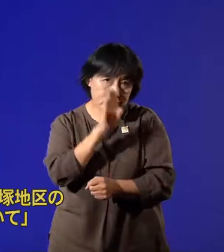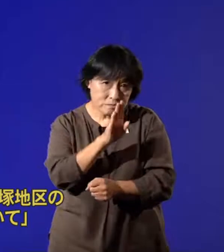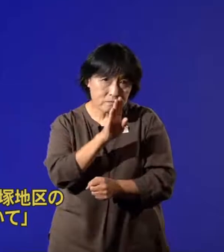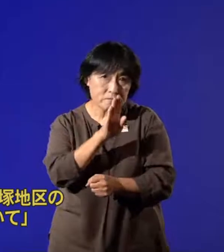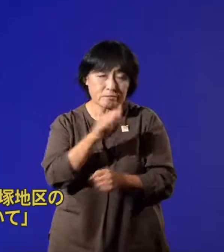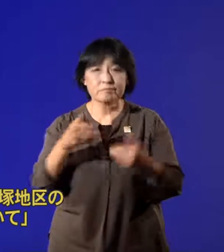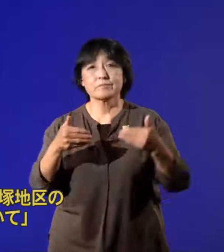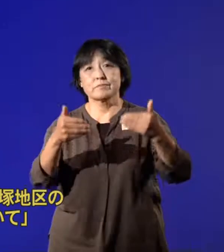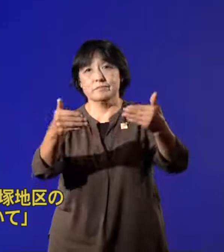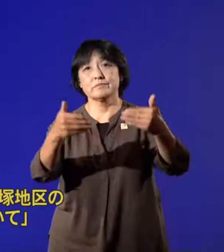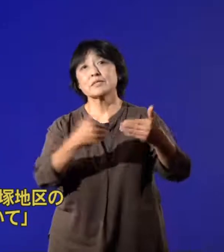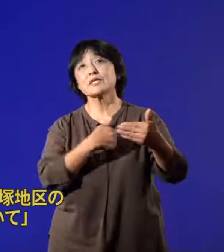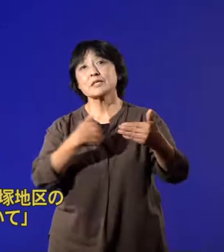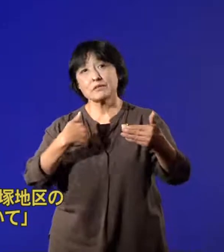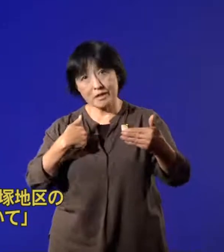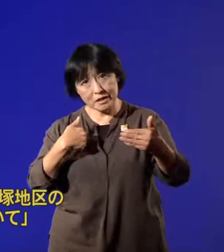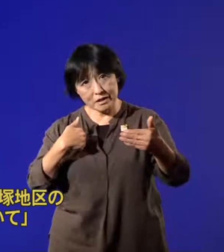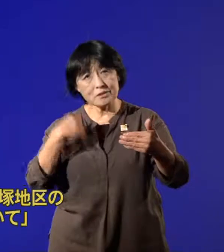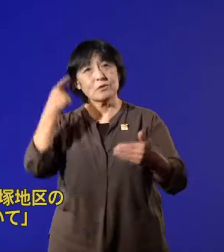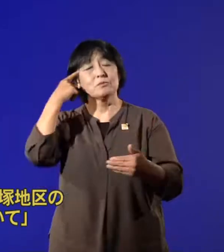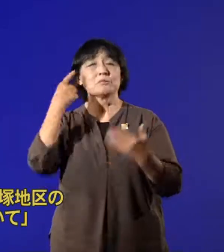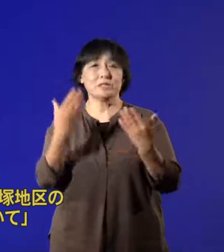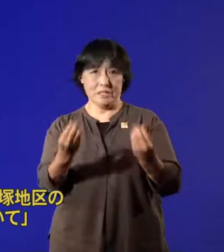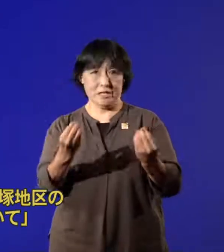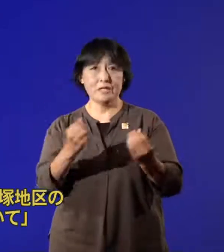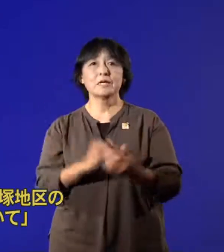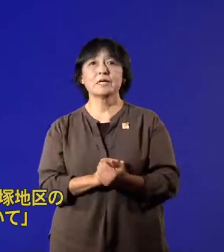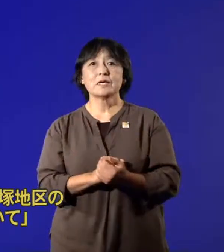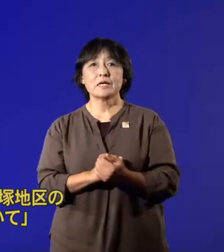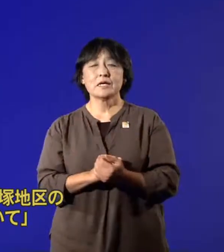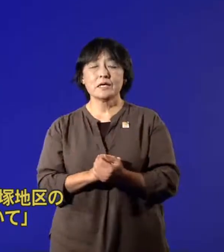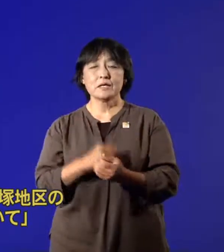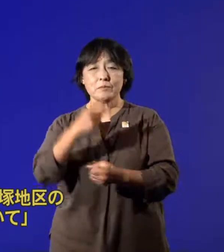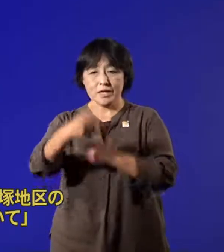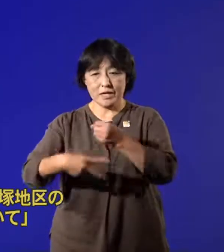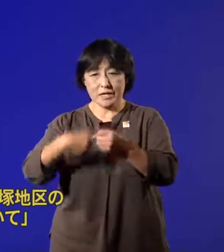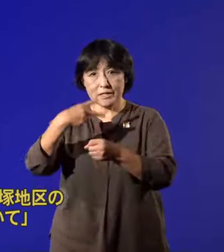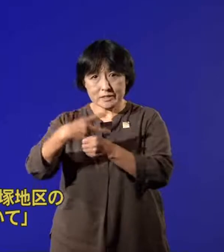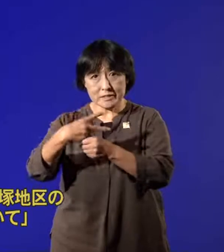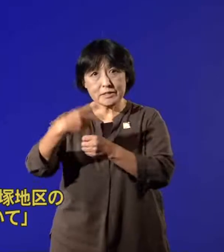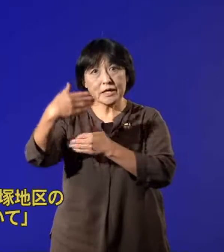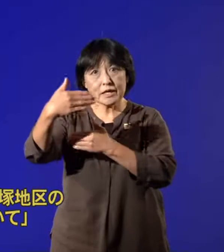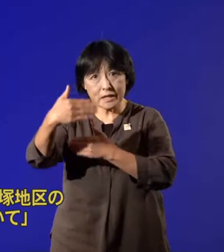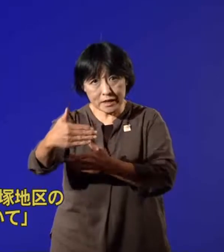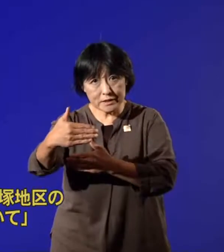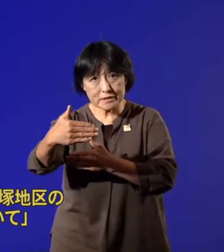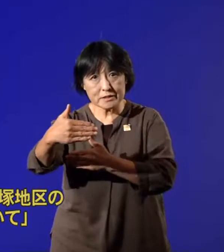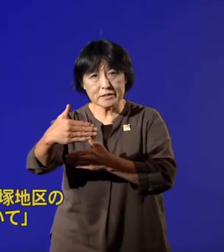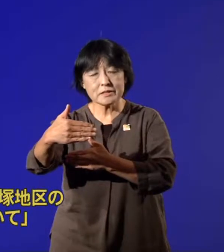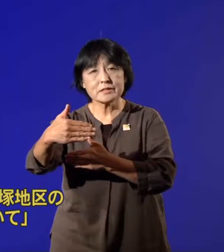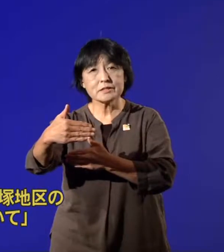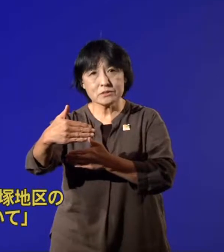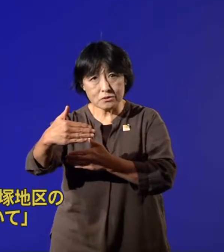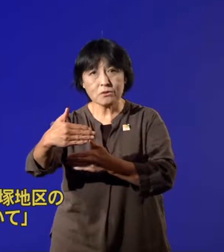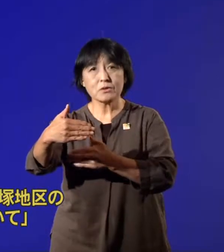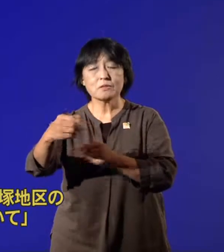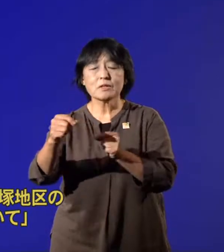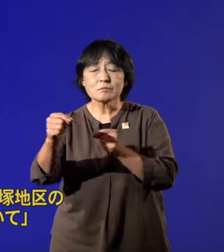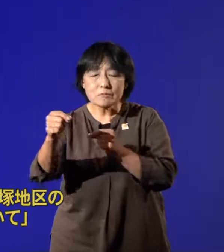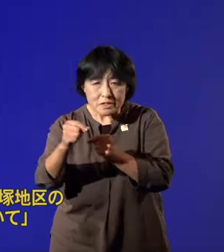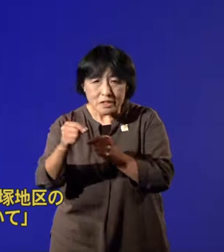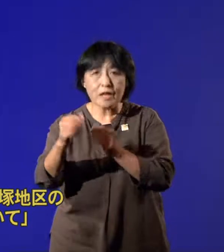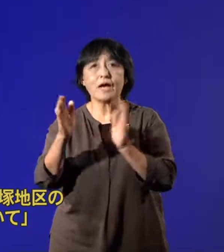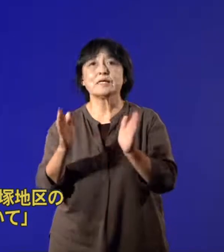が感じております。まあ、2年間という比較的短時間でです